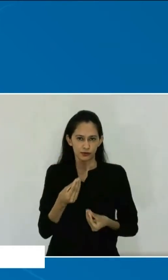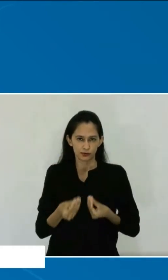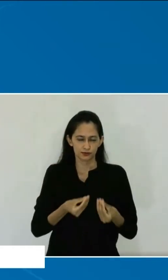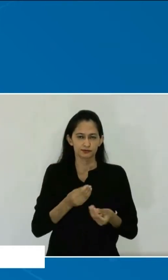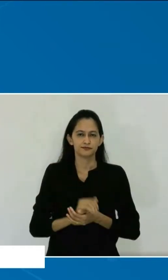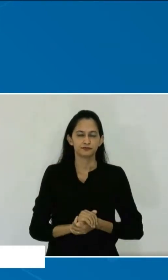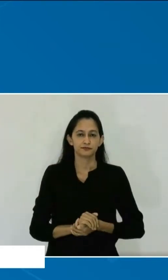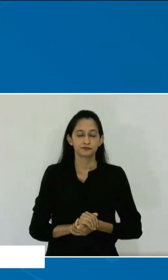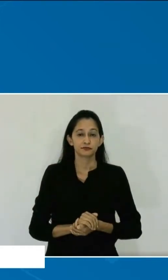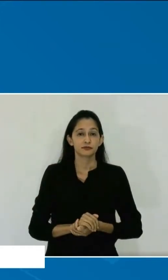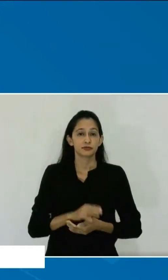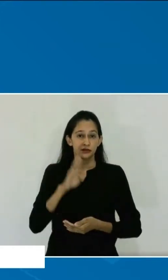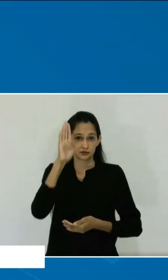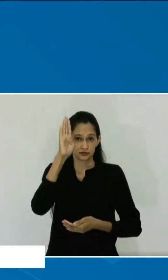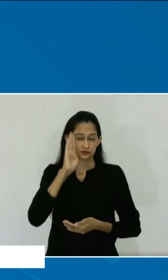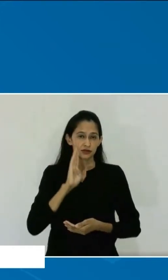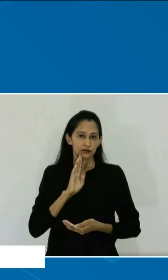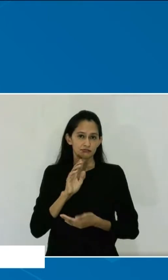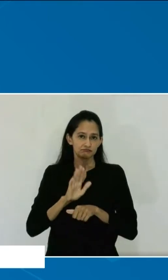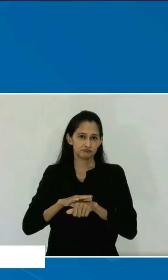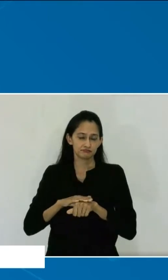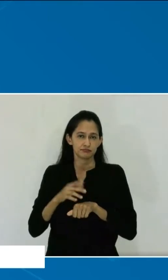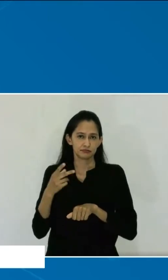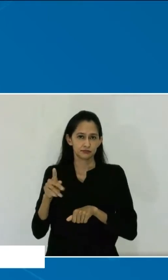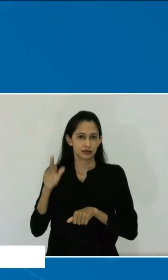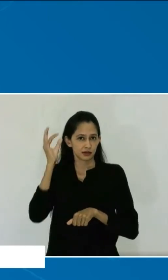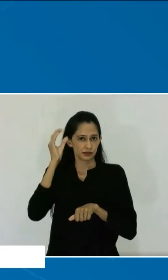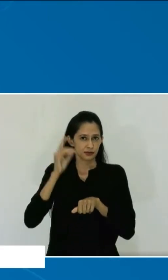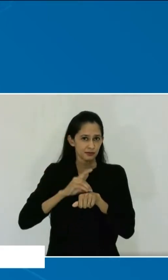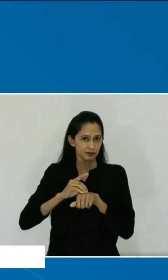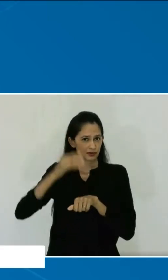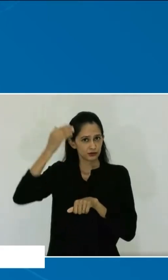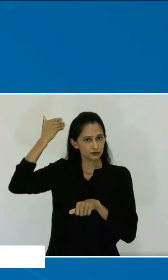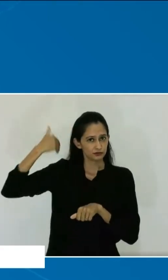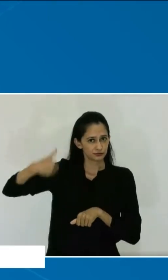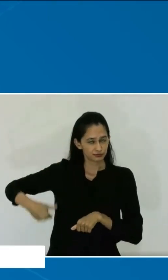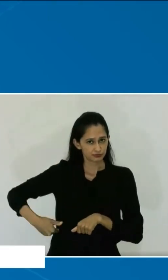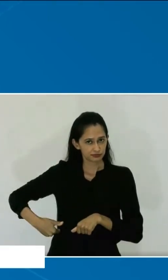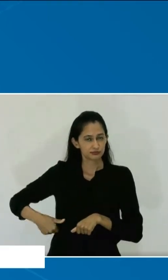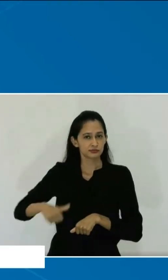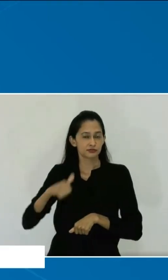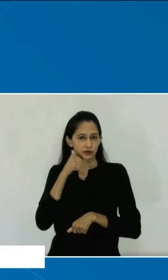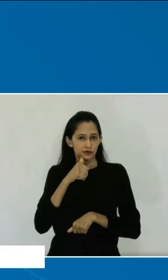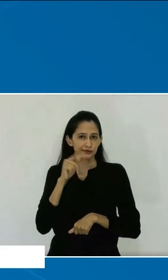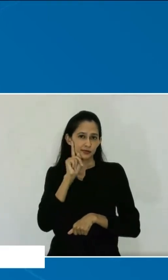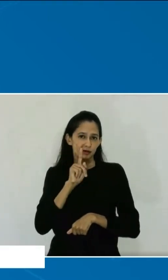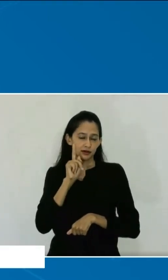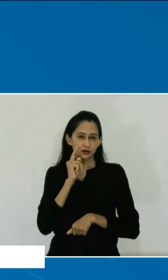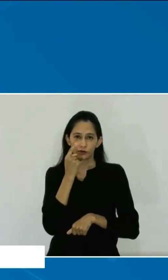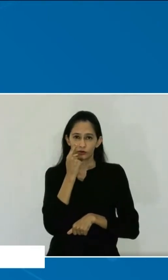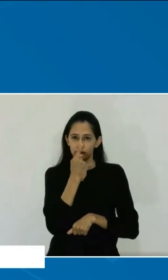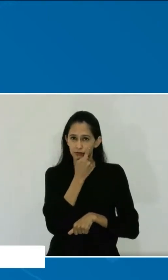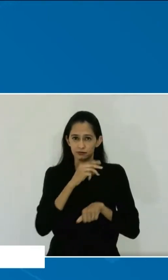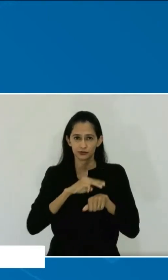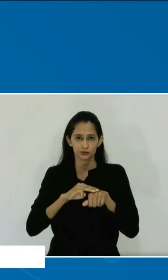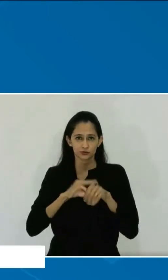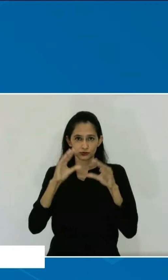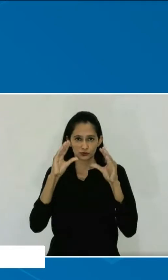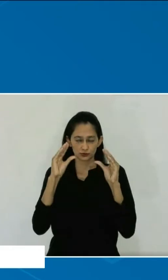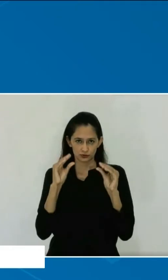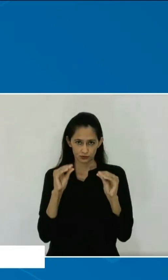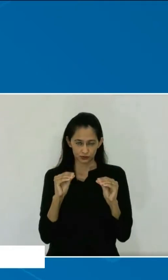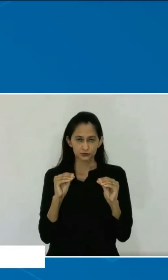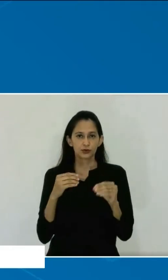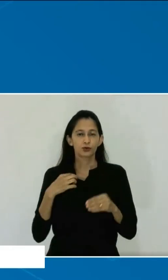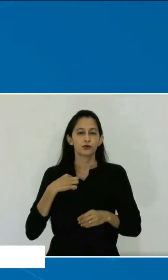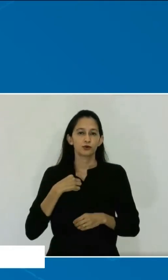descrição que a Jenny mesma escreveu. Ela tem cabelos pretos e longos, é uma mulher parda, tem olhos castanhos escuros.